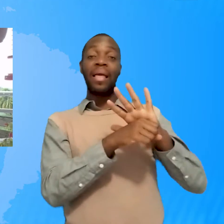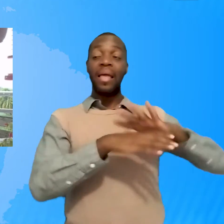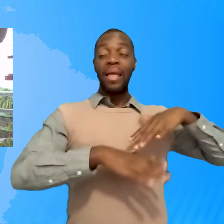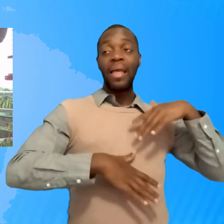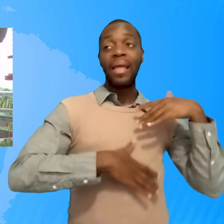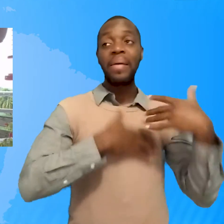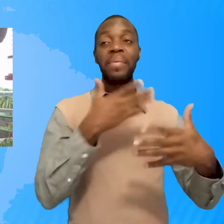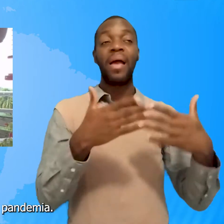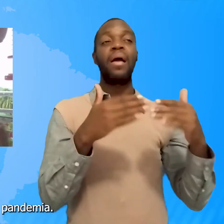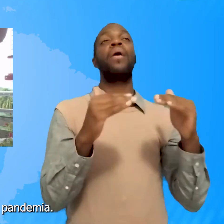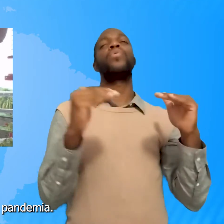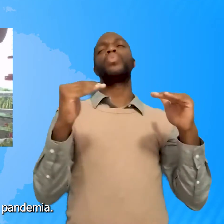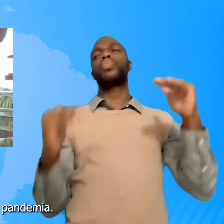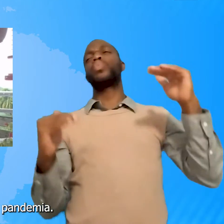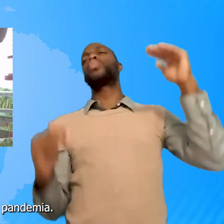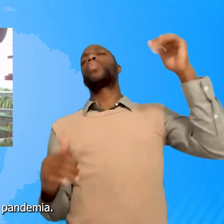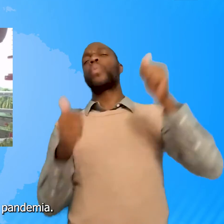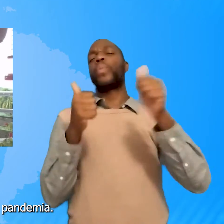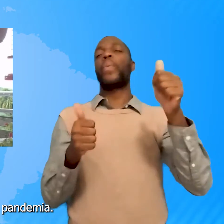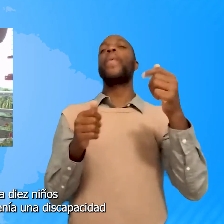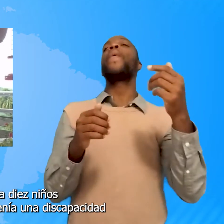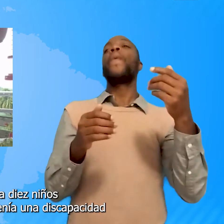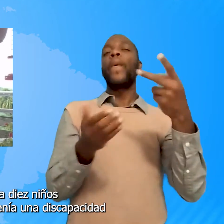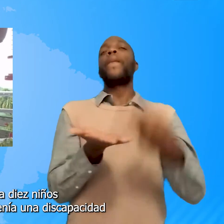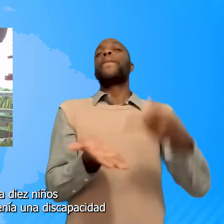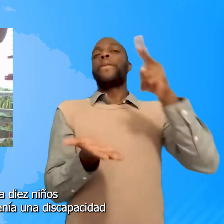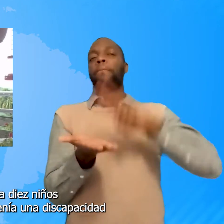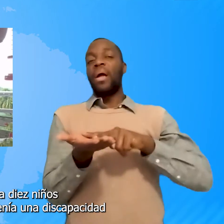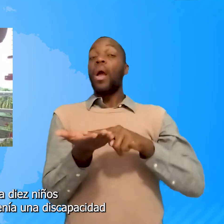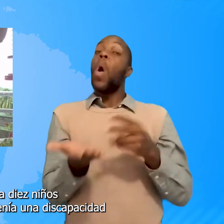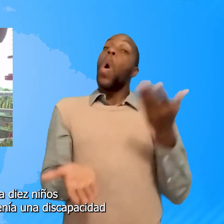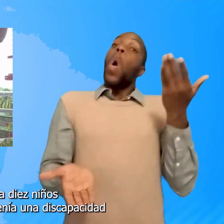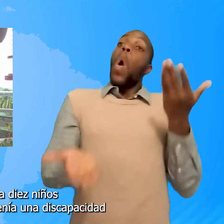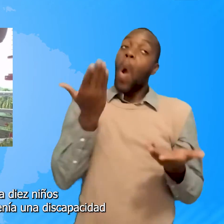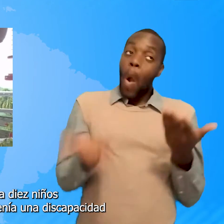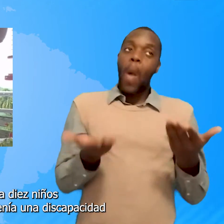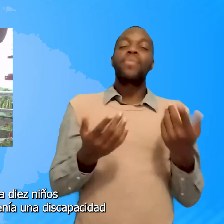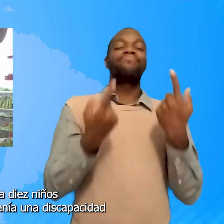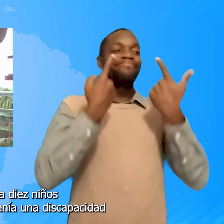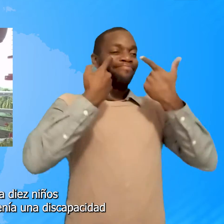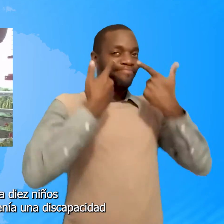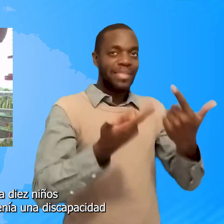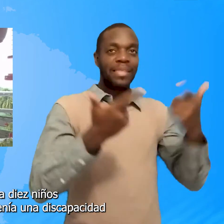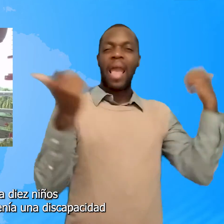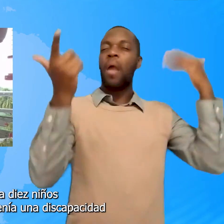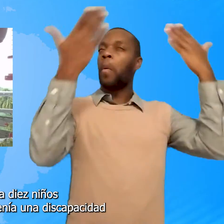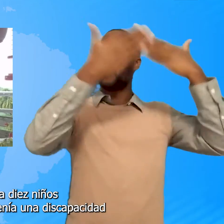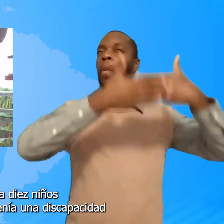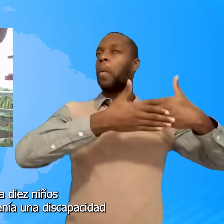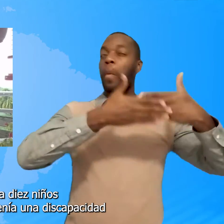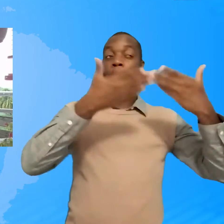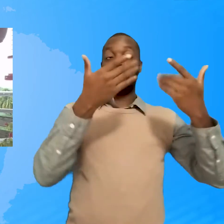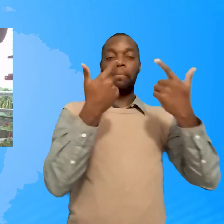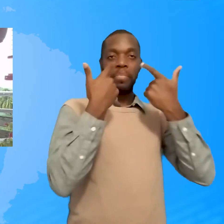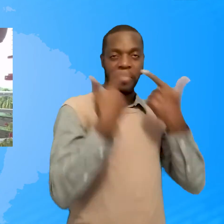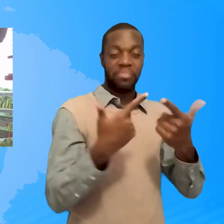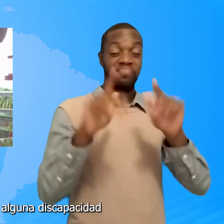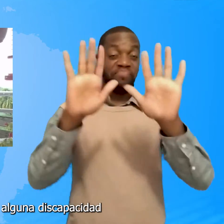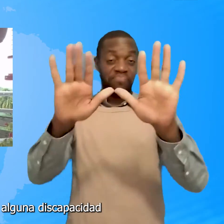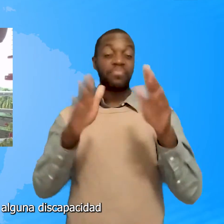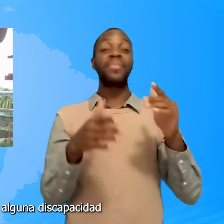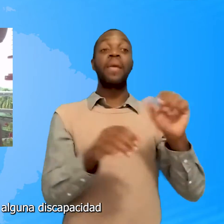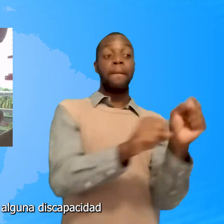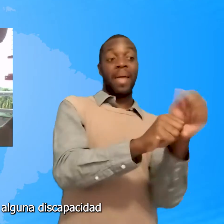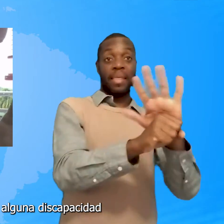¿no? Antes de la pandemia, 7 de cada 10 niños fuera de la escuela tenían una discapacidad.